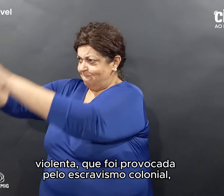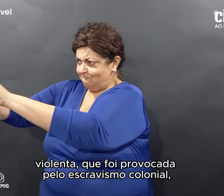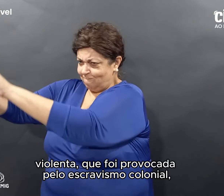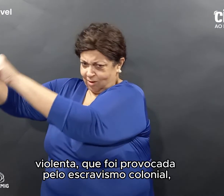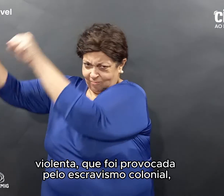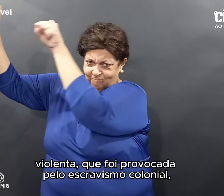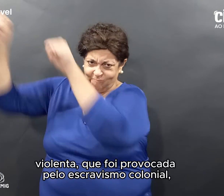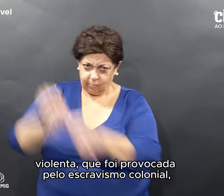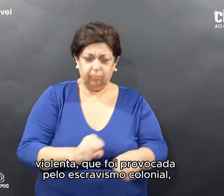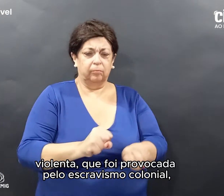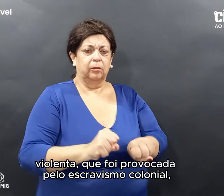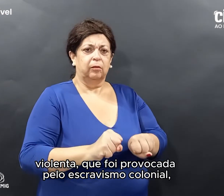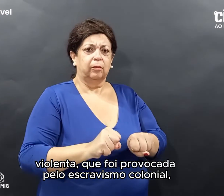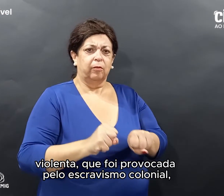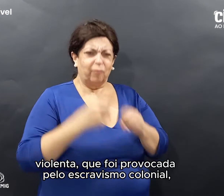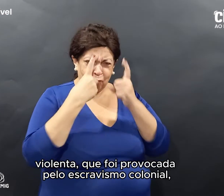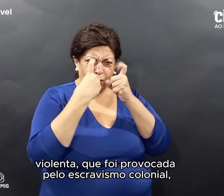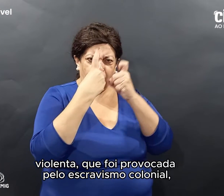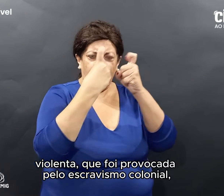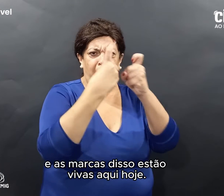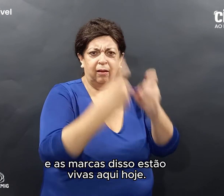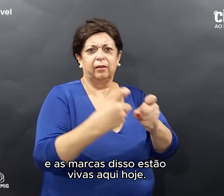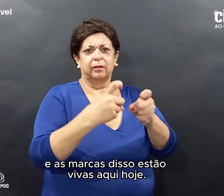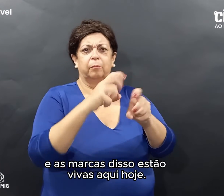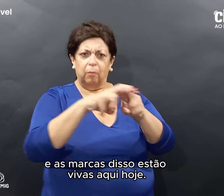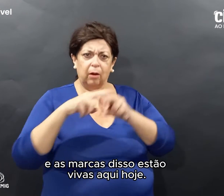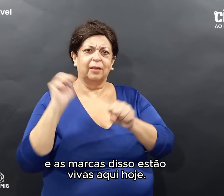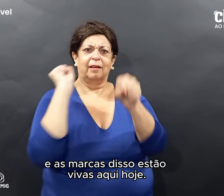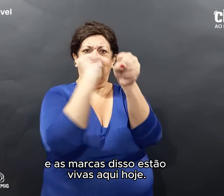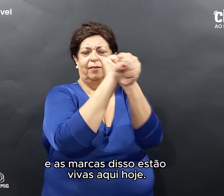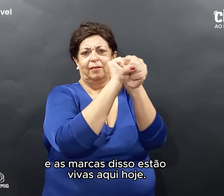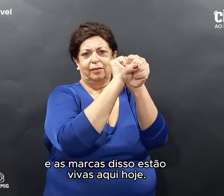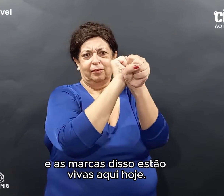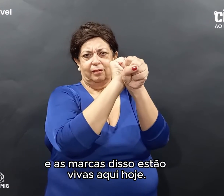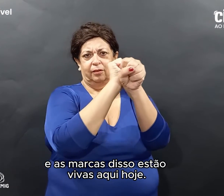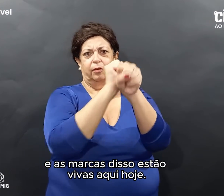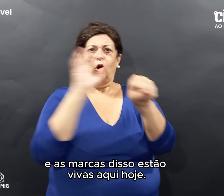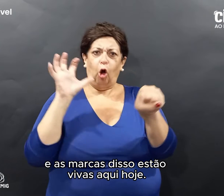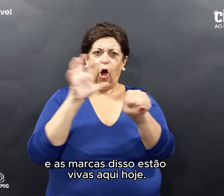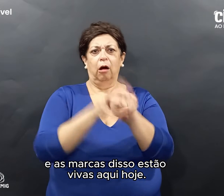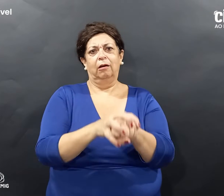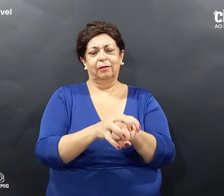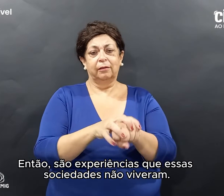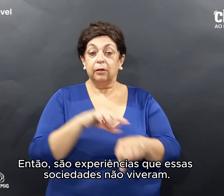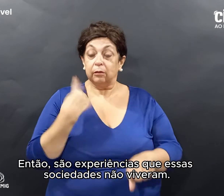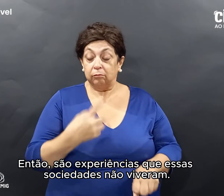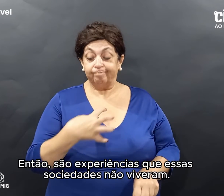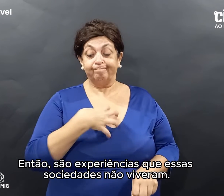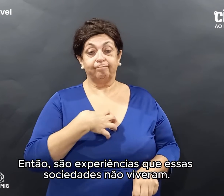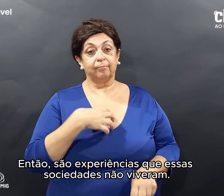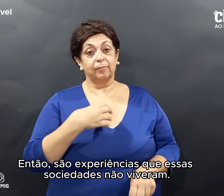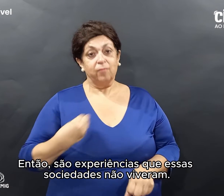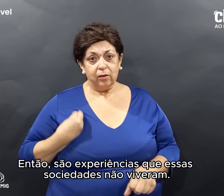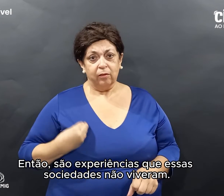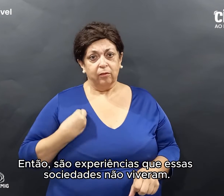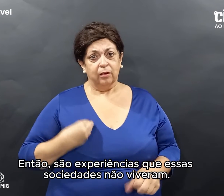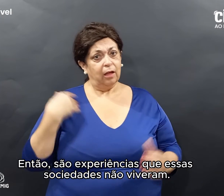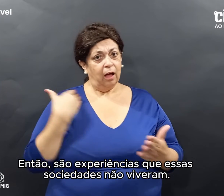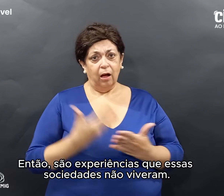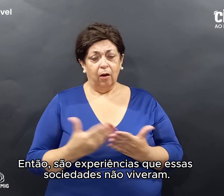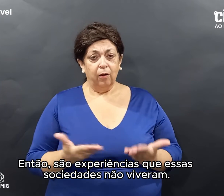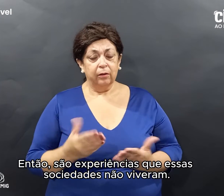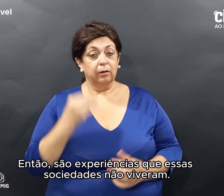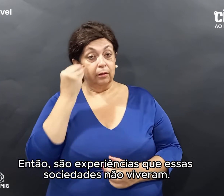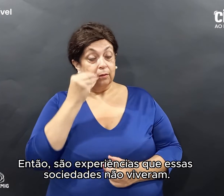que foi provocada pelo escravismo colonial, e as marcas disso estão vivas aqui hoje. Então, são experiências que